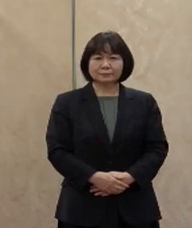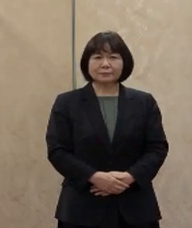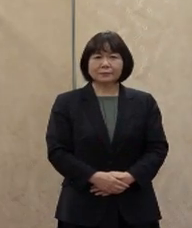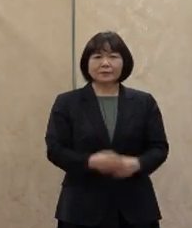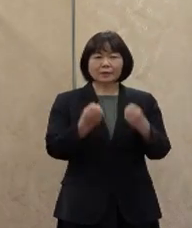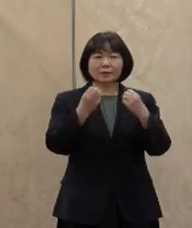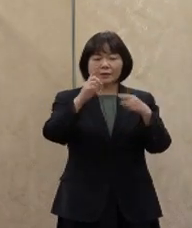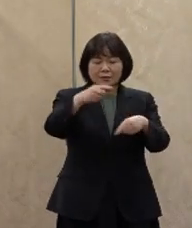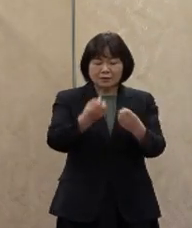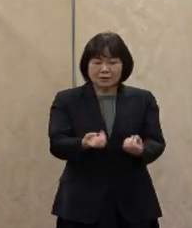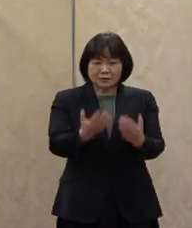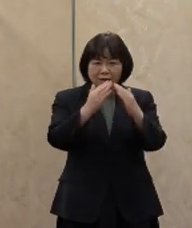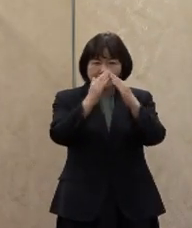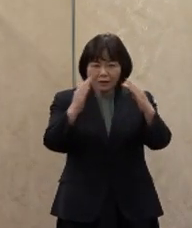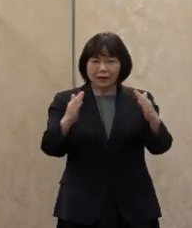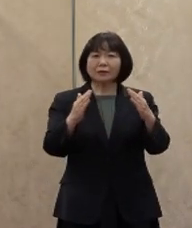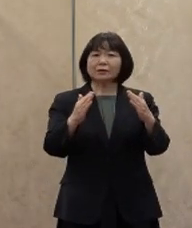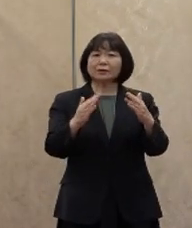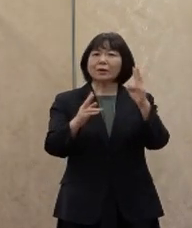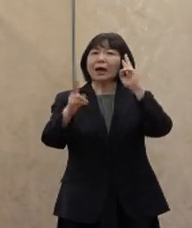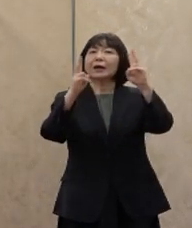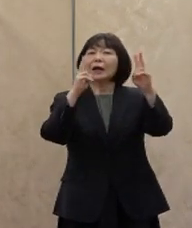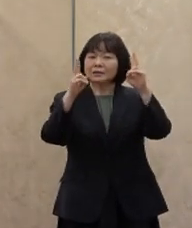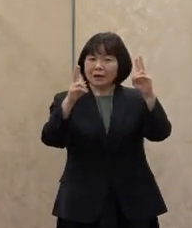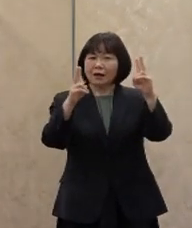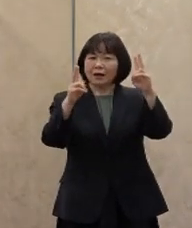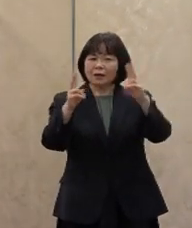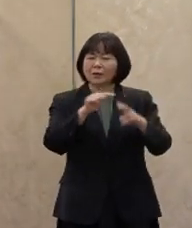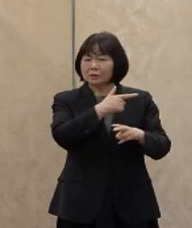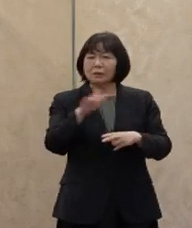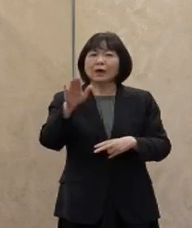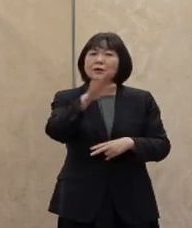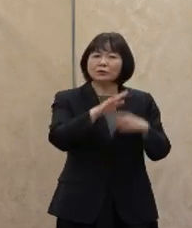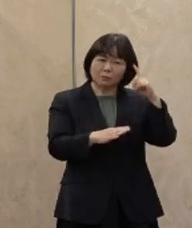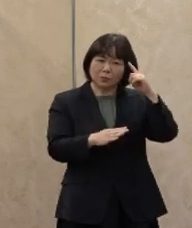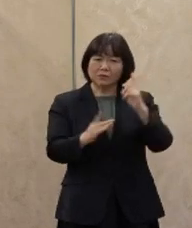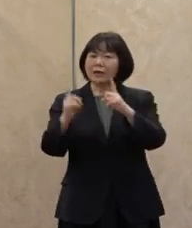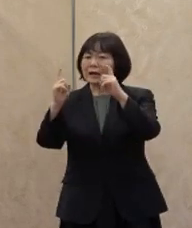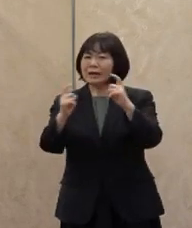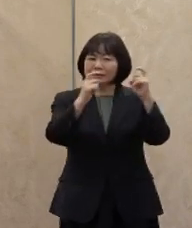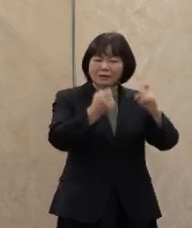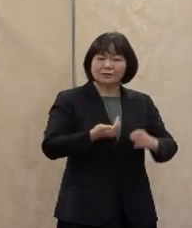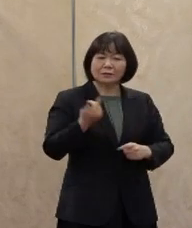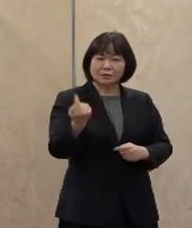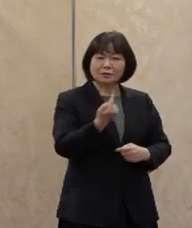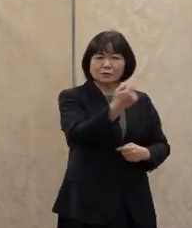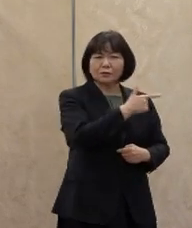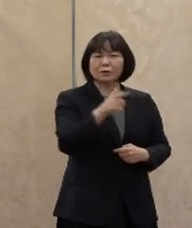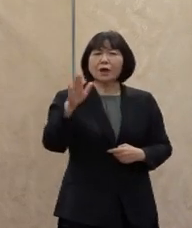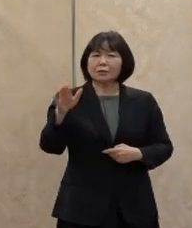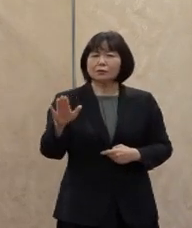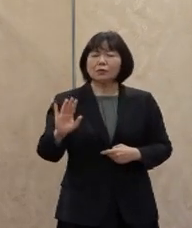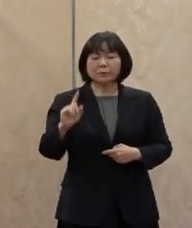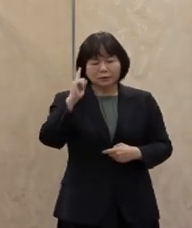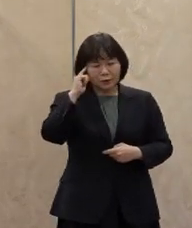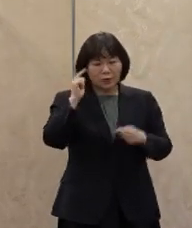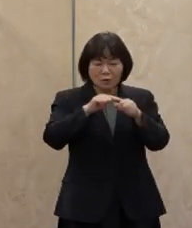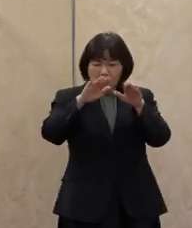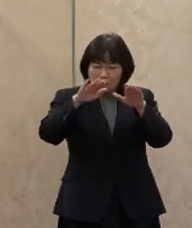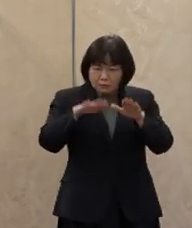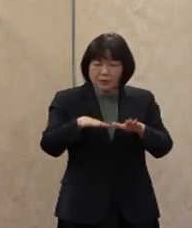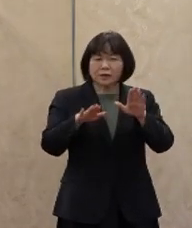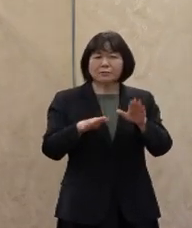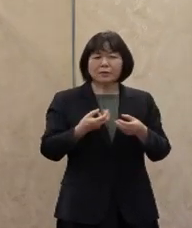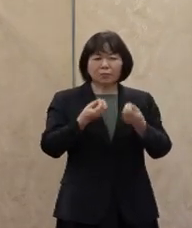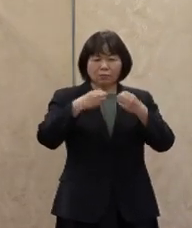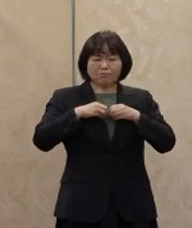また新年会等々、会社ではそういったのがあると思います。挨拶回りだったり、合宿交換会、これもちょっと今年についてはこの状況な